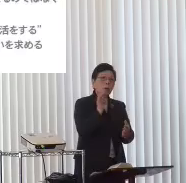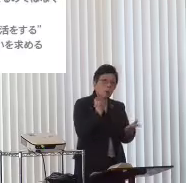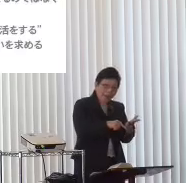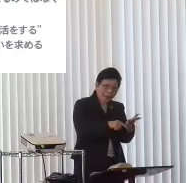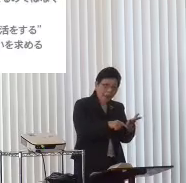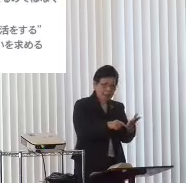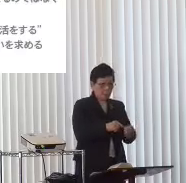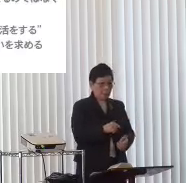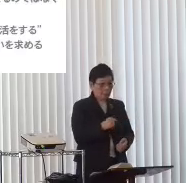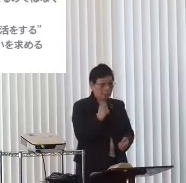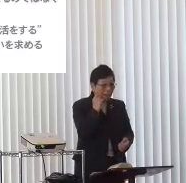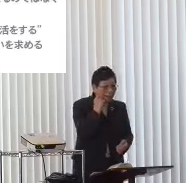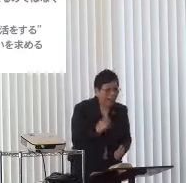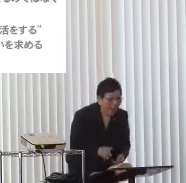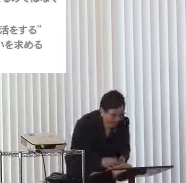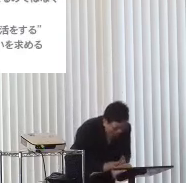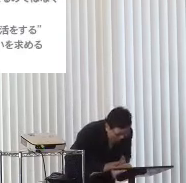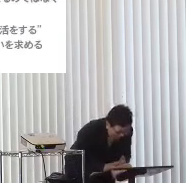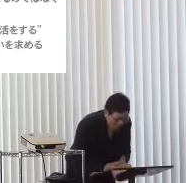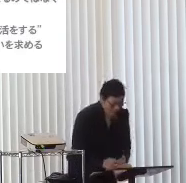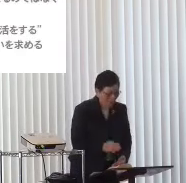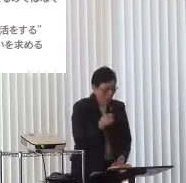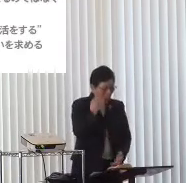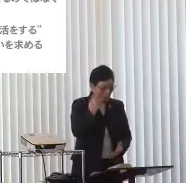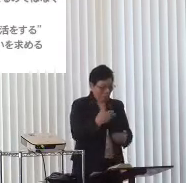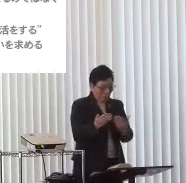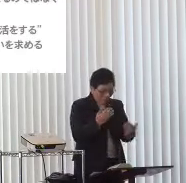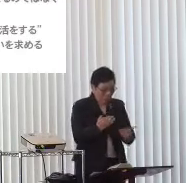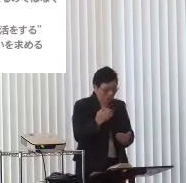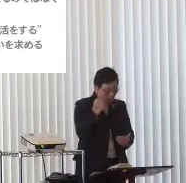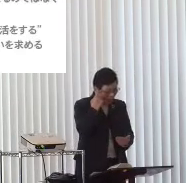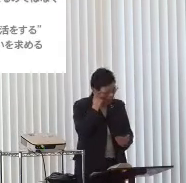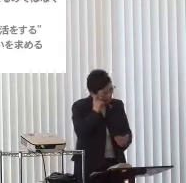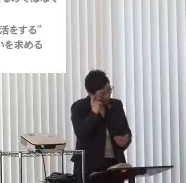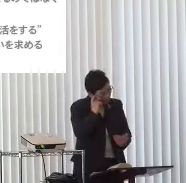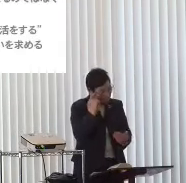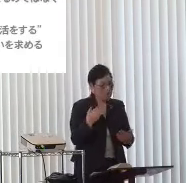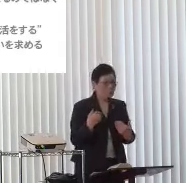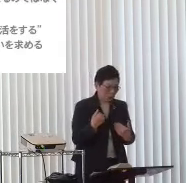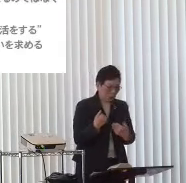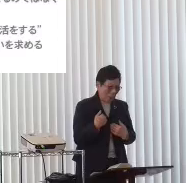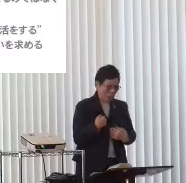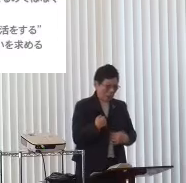と、よくよく考えなきゃいけないよと言ってるわけですね。